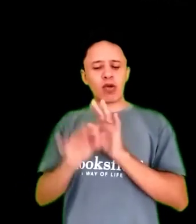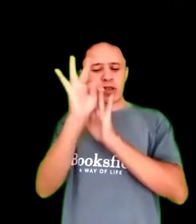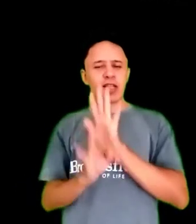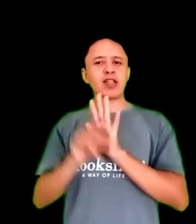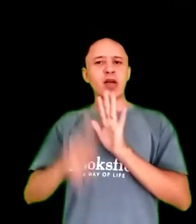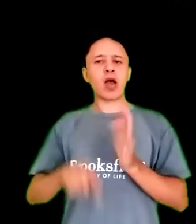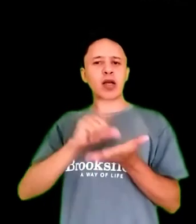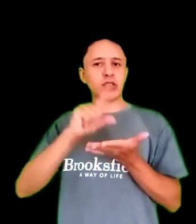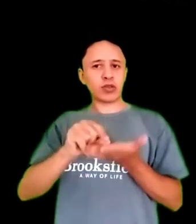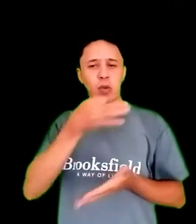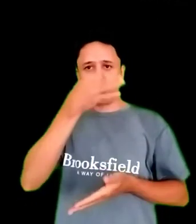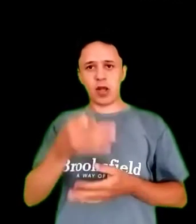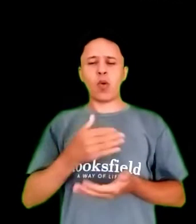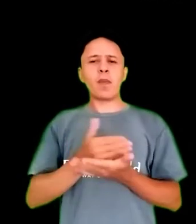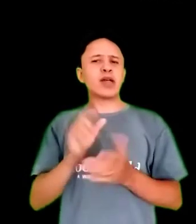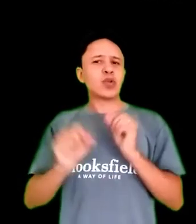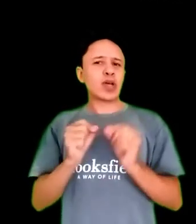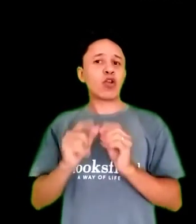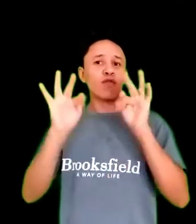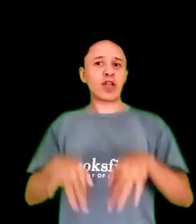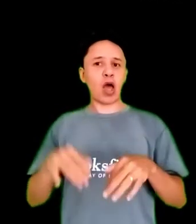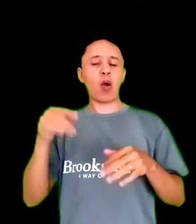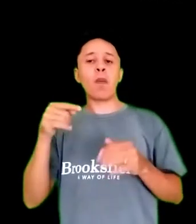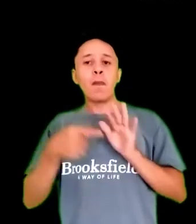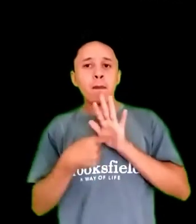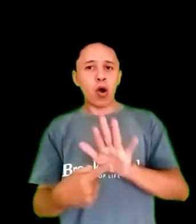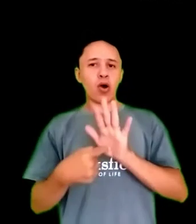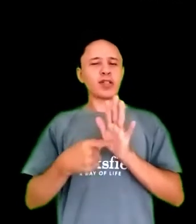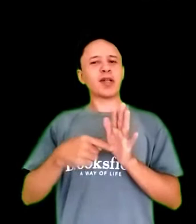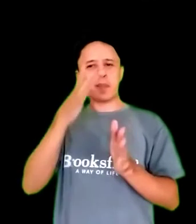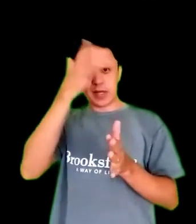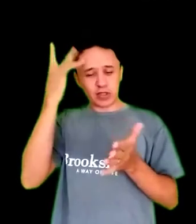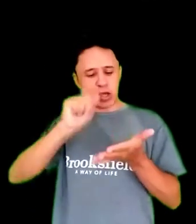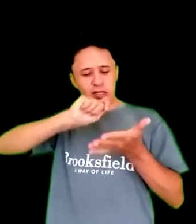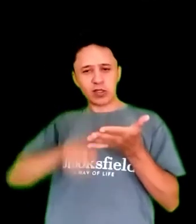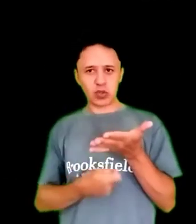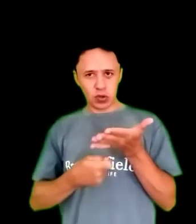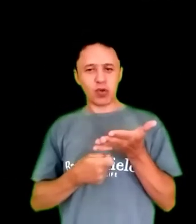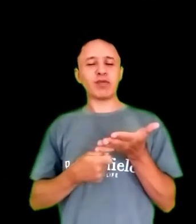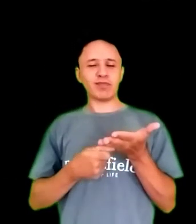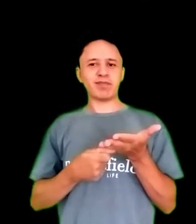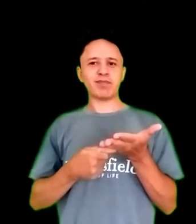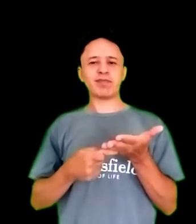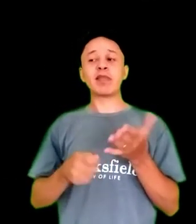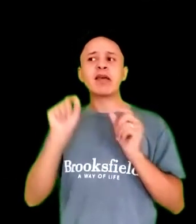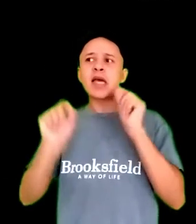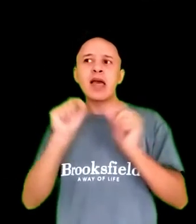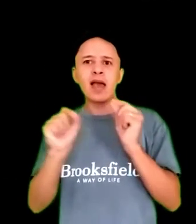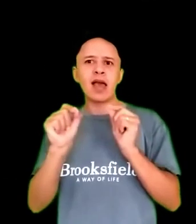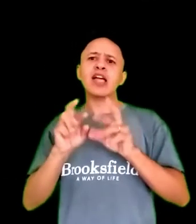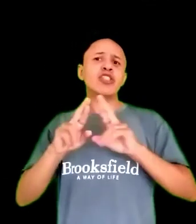que este texto é um artigo de opinião, a começar lá pelo final, onde vemos a assinatura de quem escreveu o